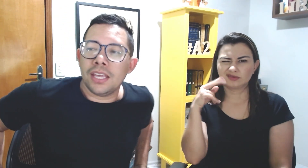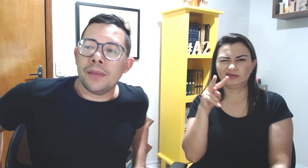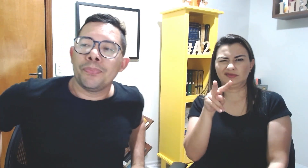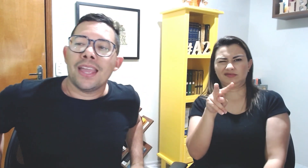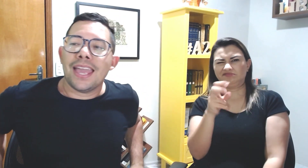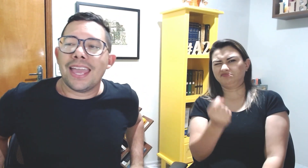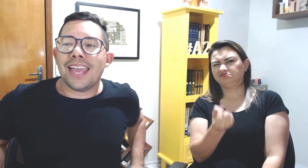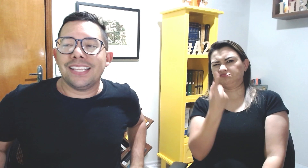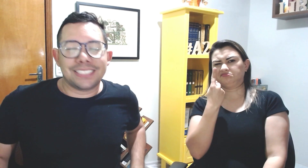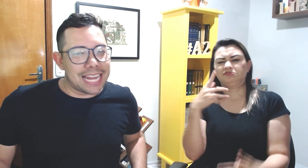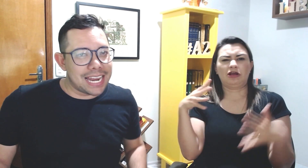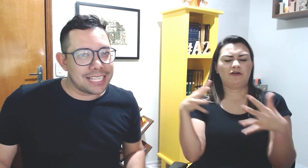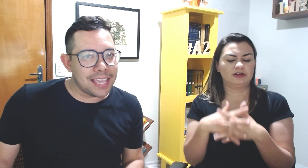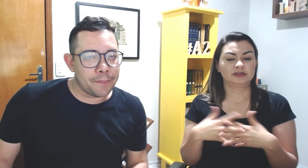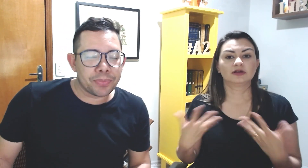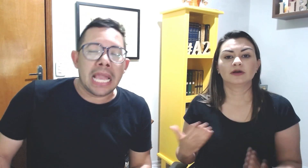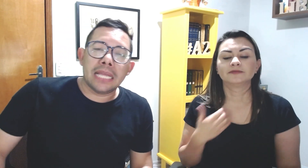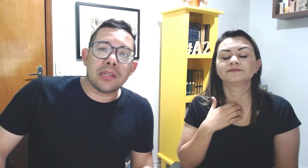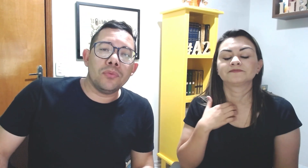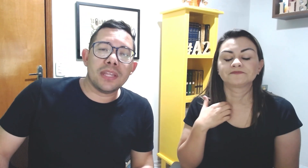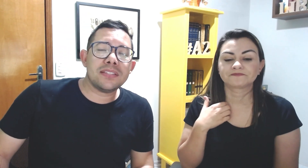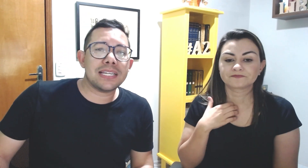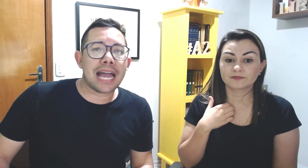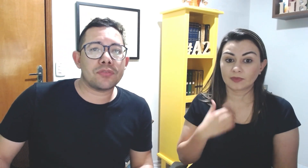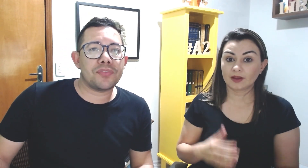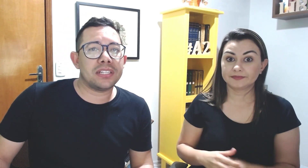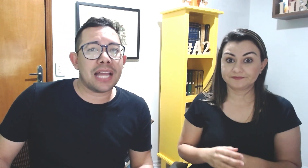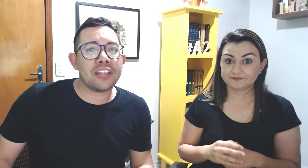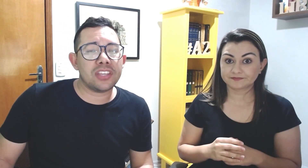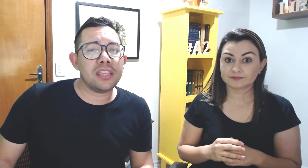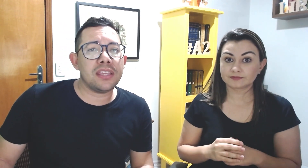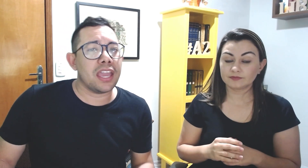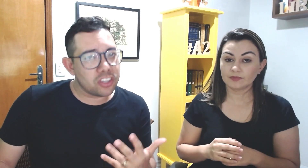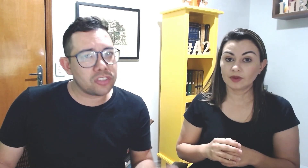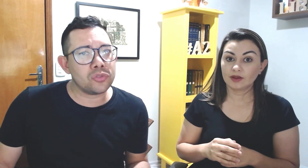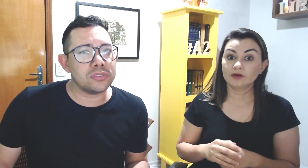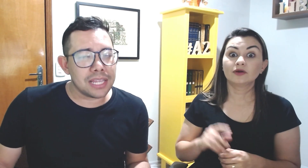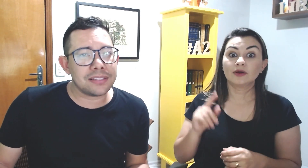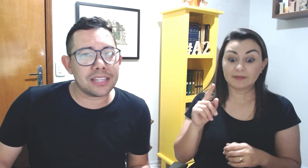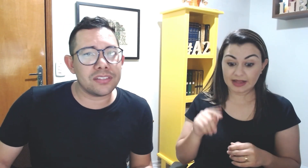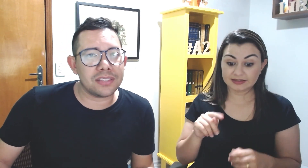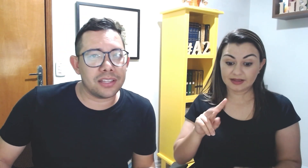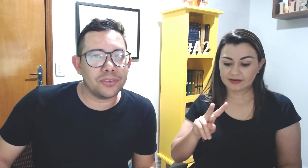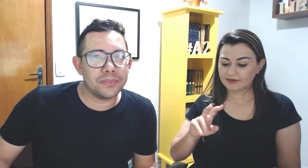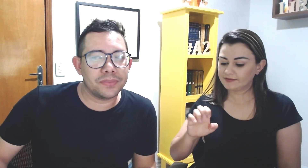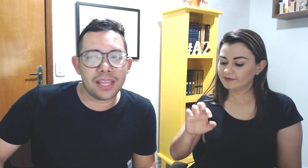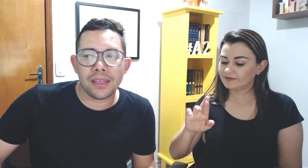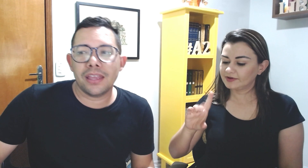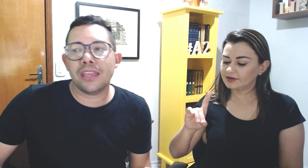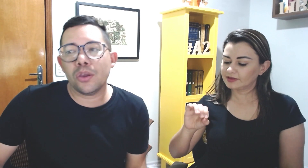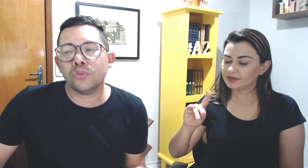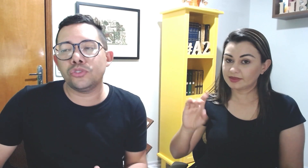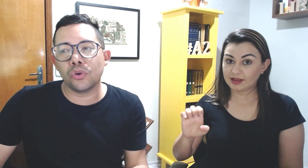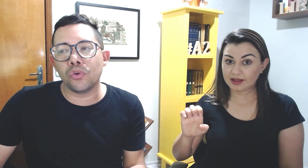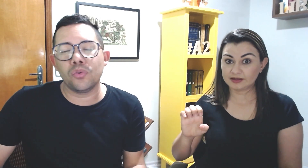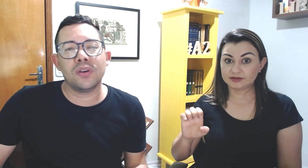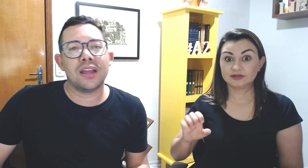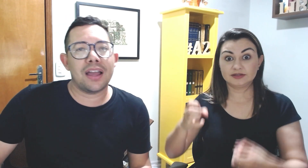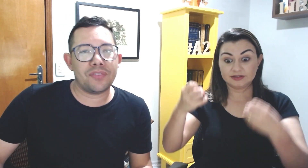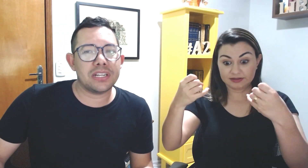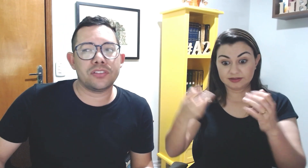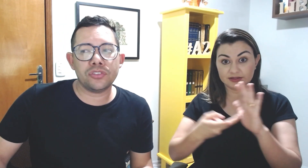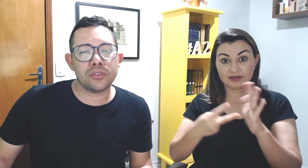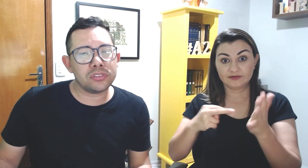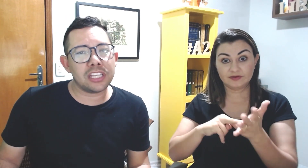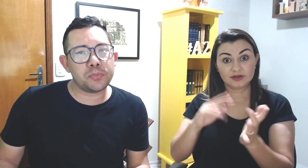do que esclarecer. Então, nesse caso, a verdade, quem que é? É Jesus, ele está dizendo, né? Eu sou